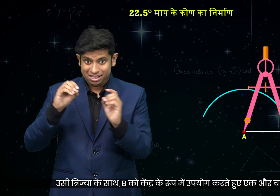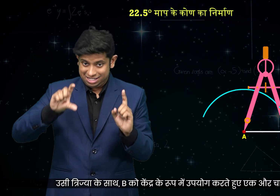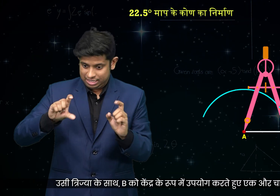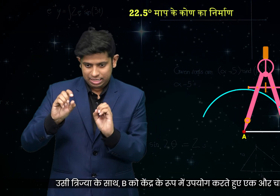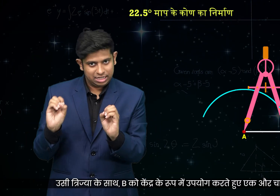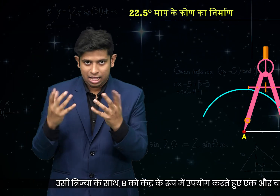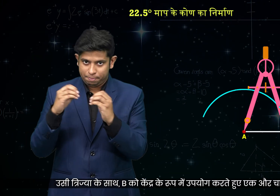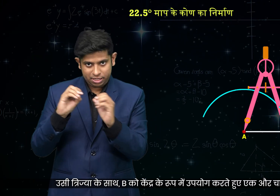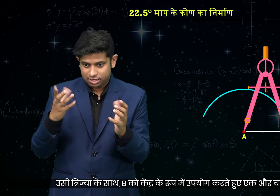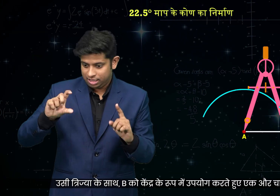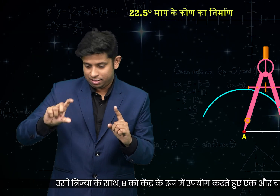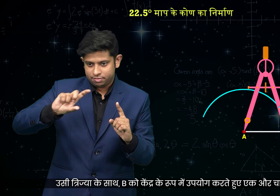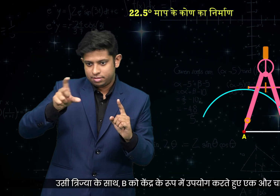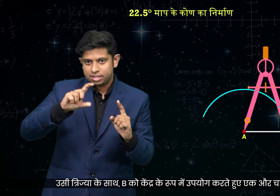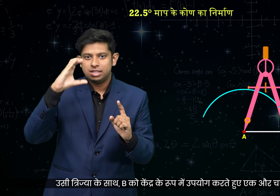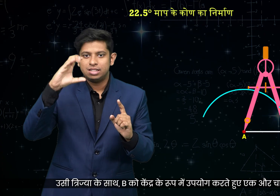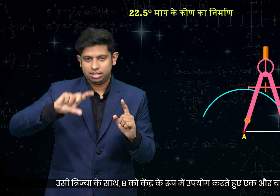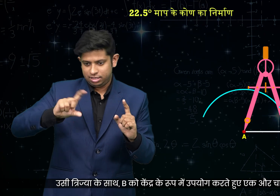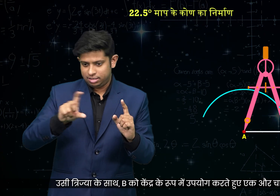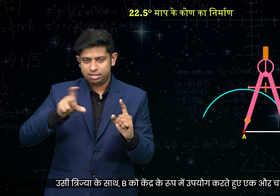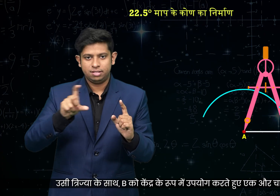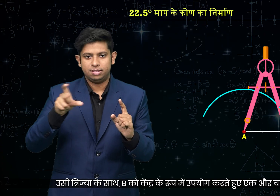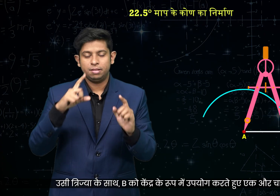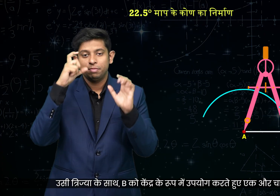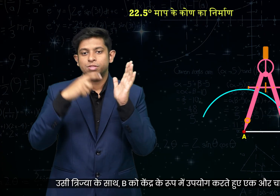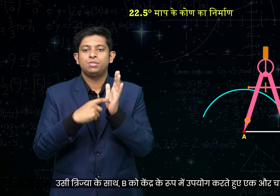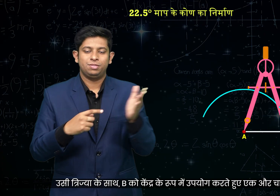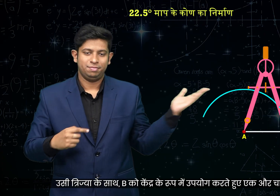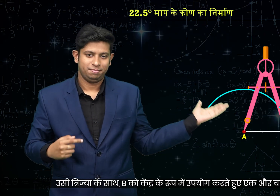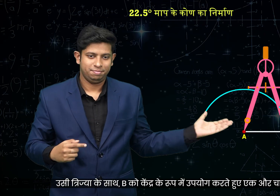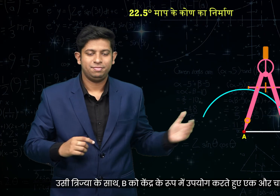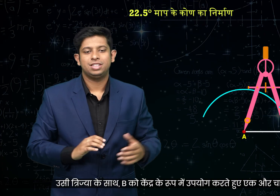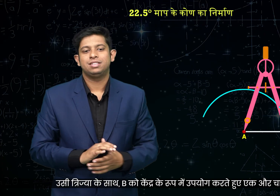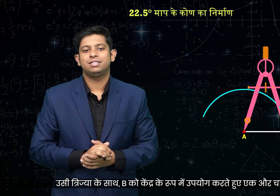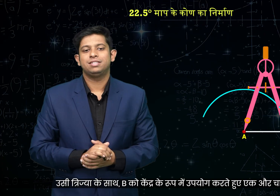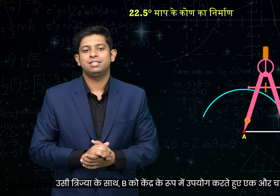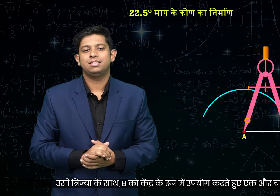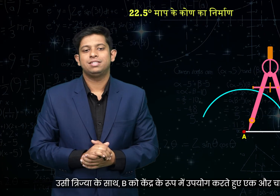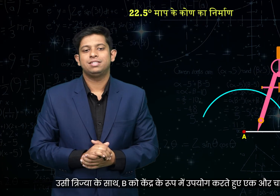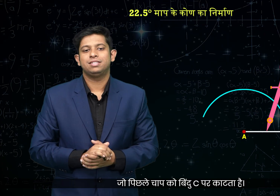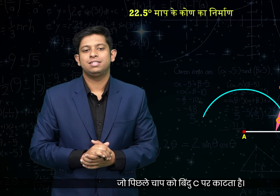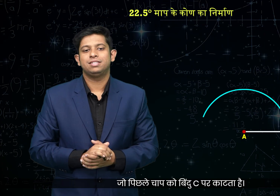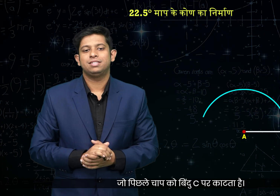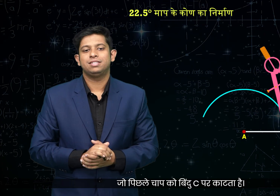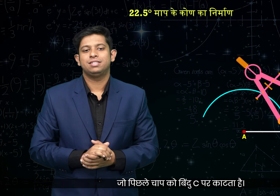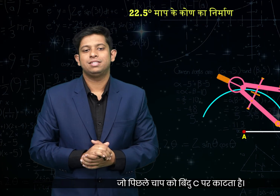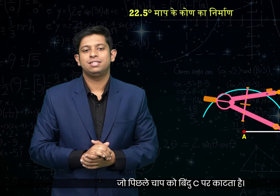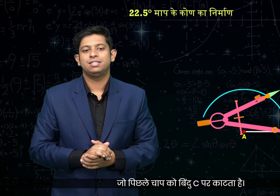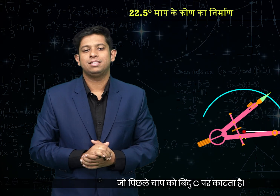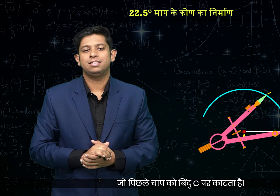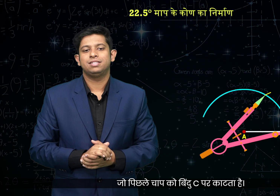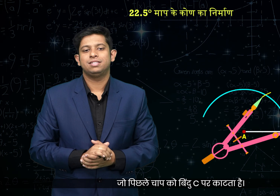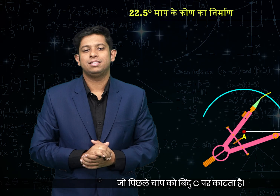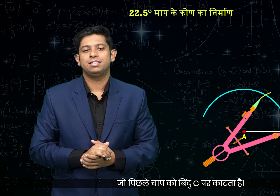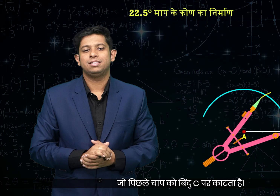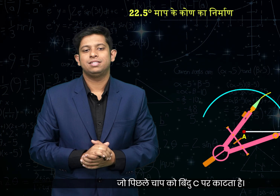को केंद्र के रूप में उपयोग करते हुए एक और चाप खींचिए जो पिछले